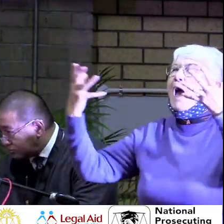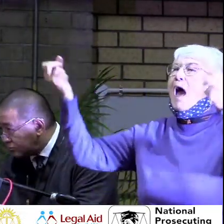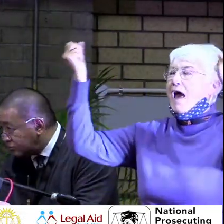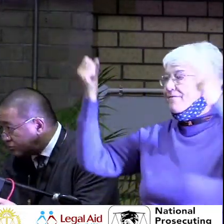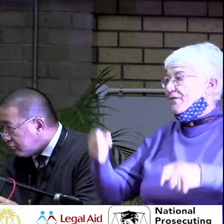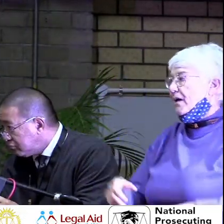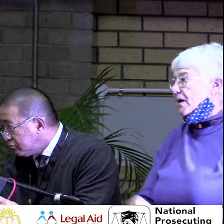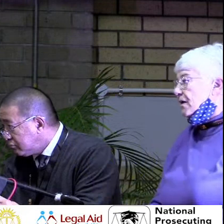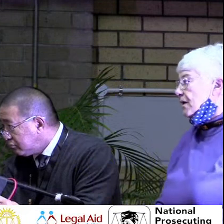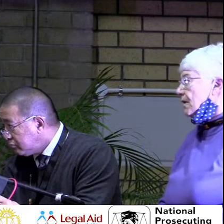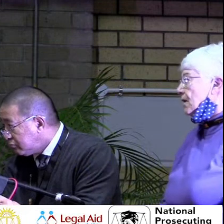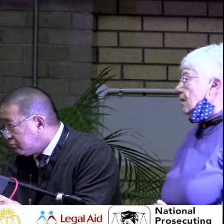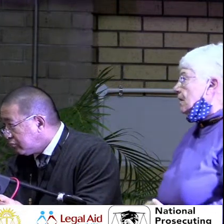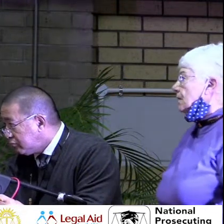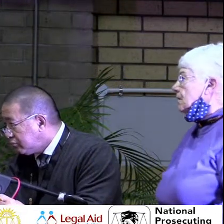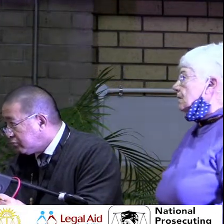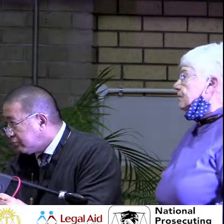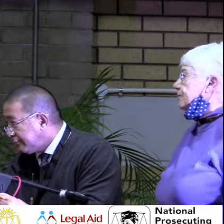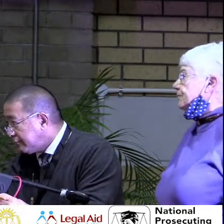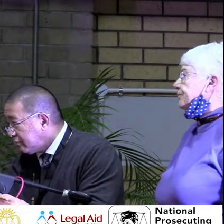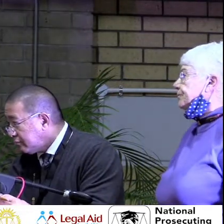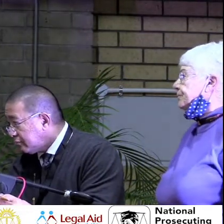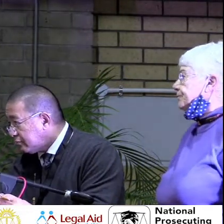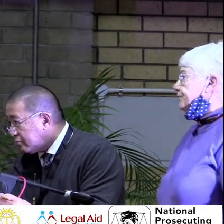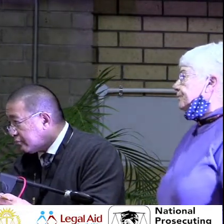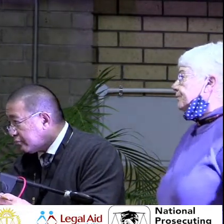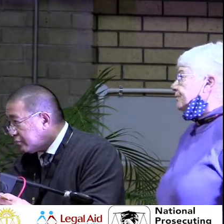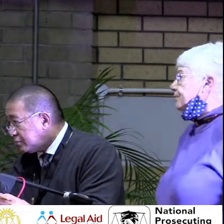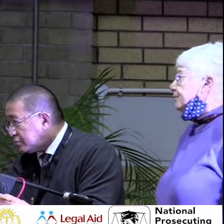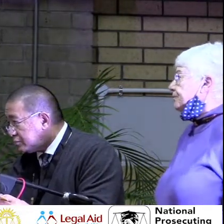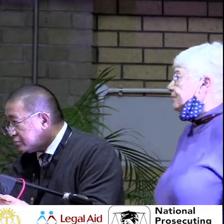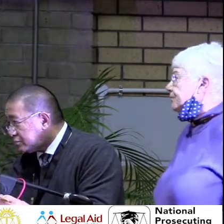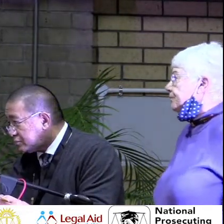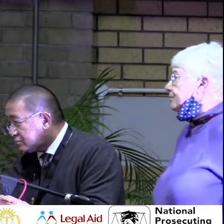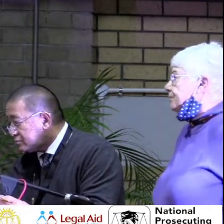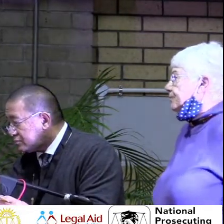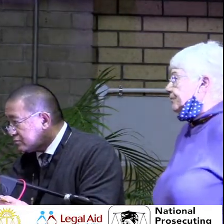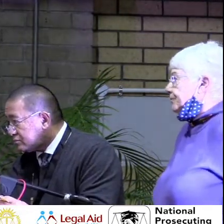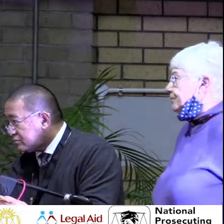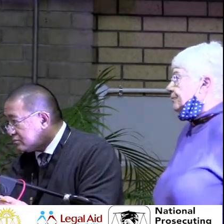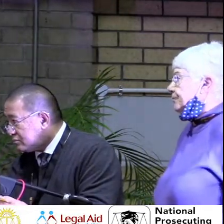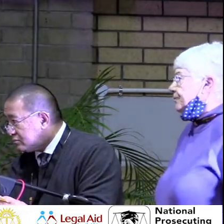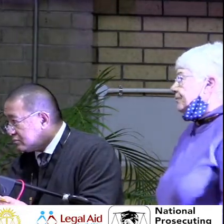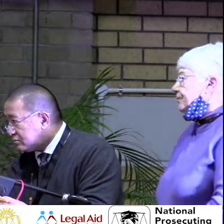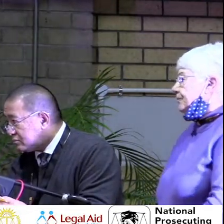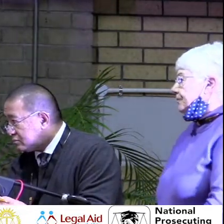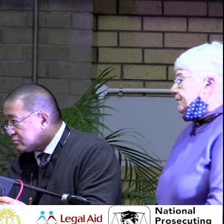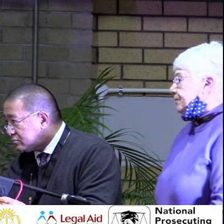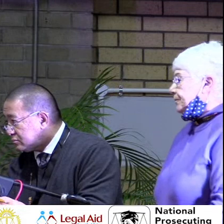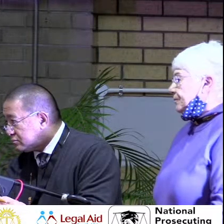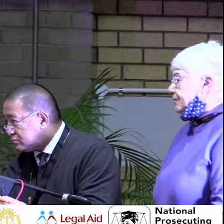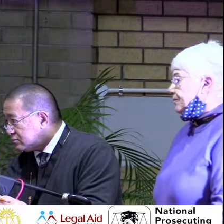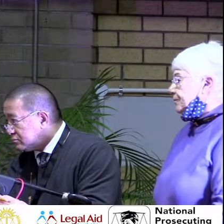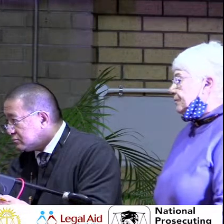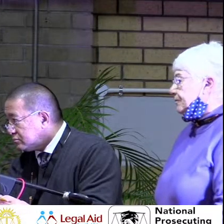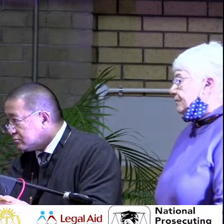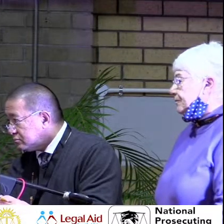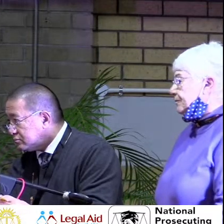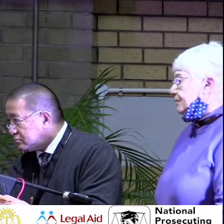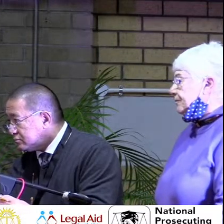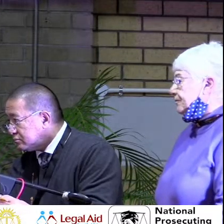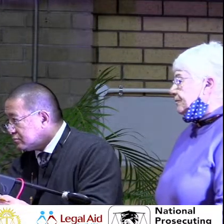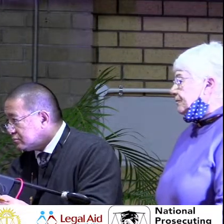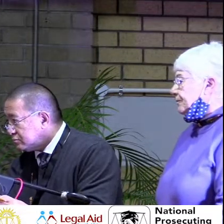ekuhlaleni kodwa emva koko akho tshintsho olikhoyo abantu basaphila lantlalo bebeyiphila. Yiloo nto ecela